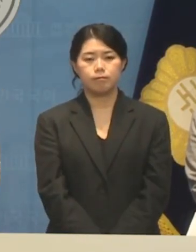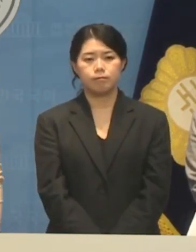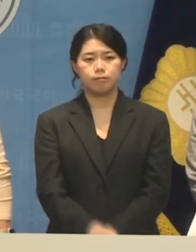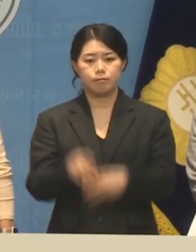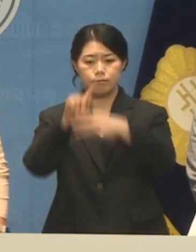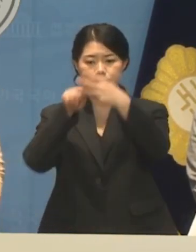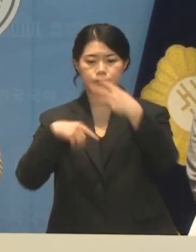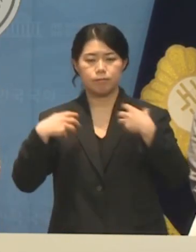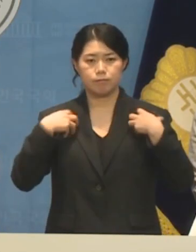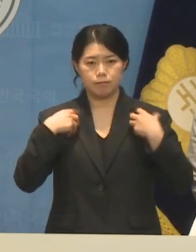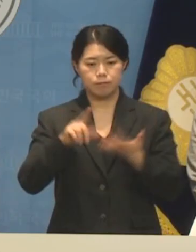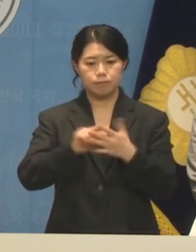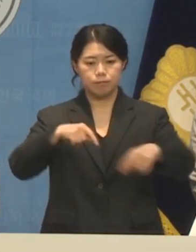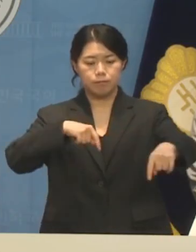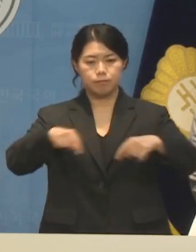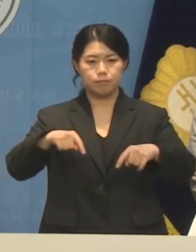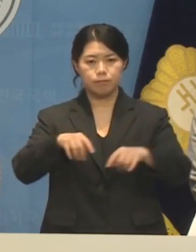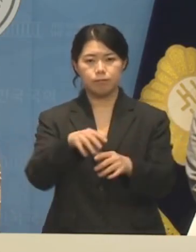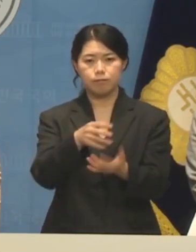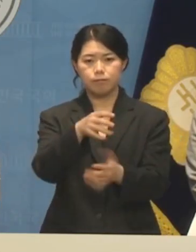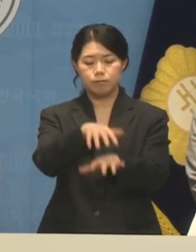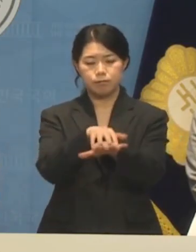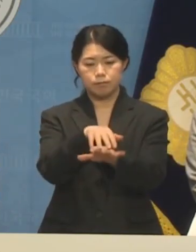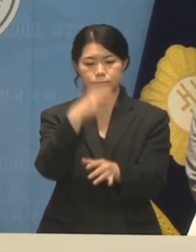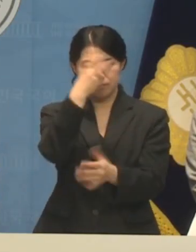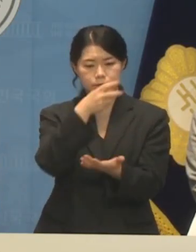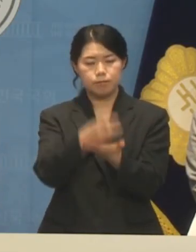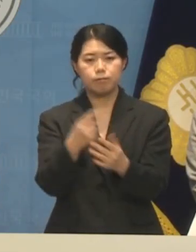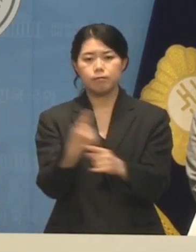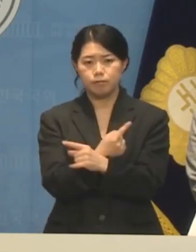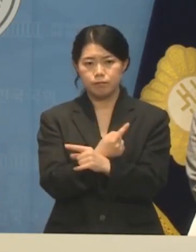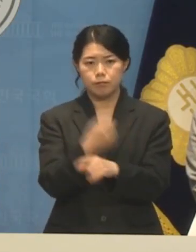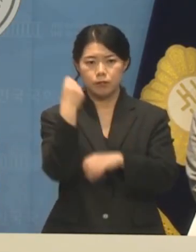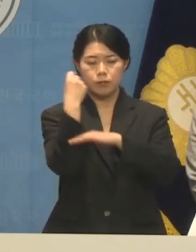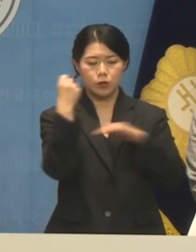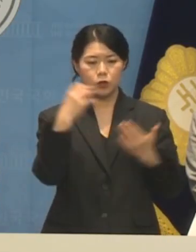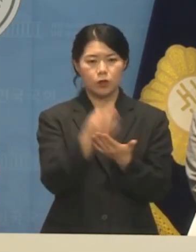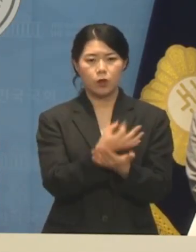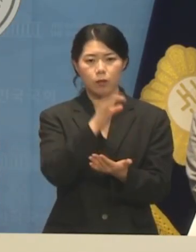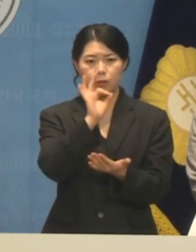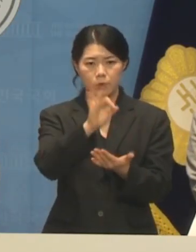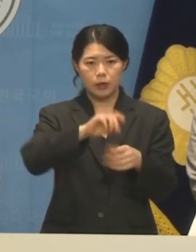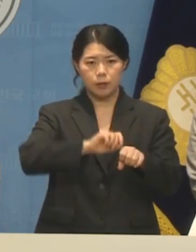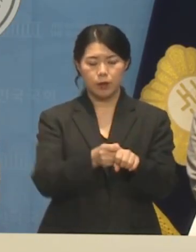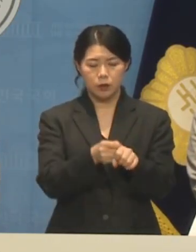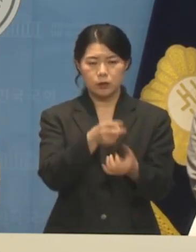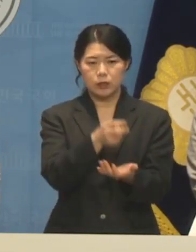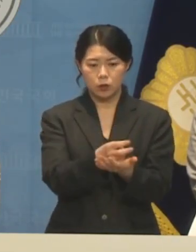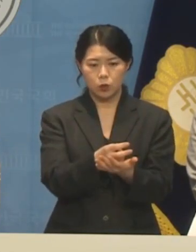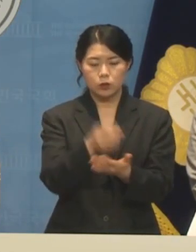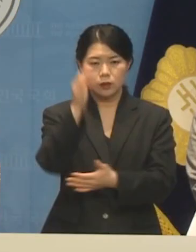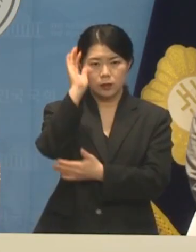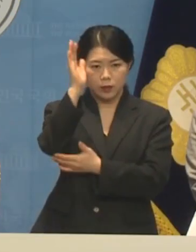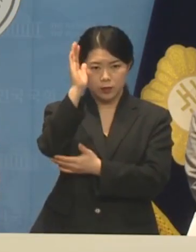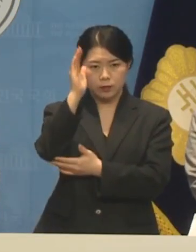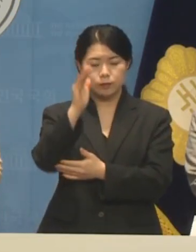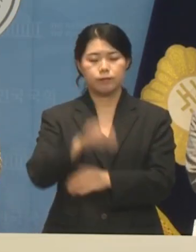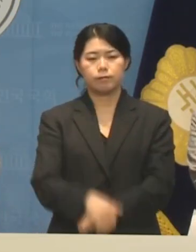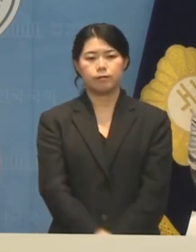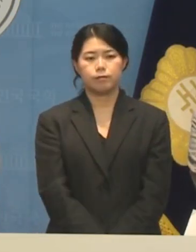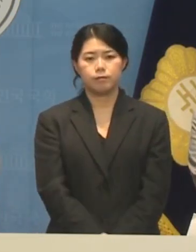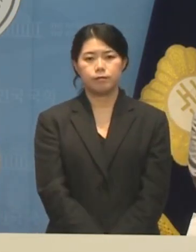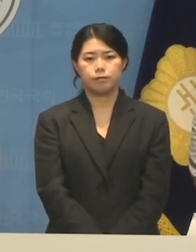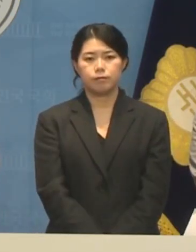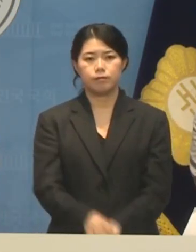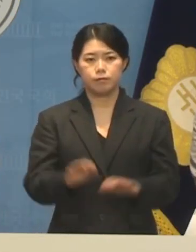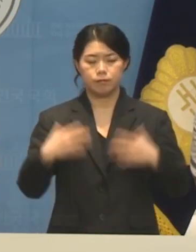윤석열 정부의 지방자치단체 조직관리 지침 개정, 기준인건비 페널티 제도 폐지 기자회견문.